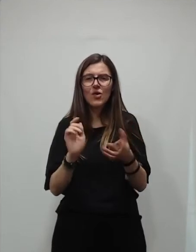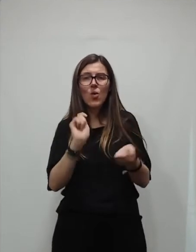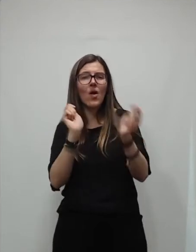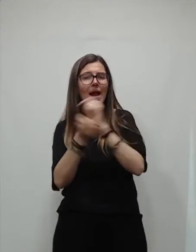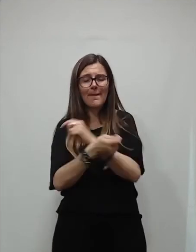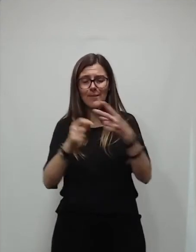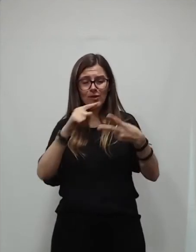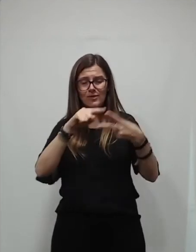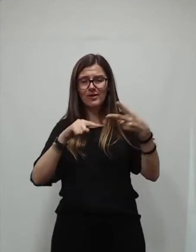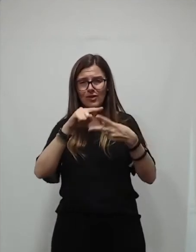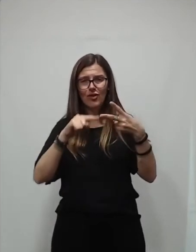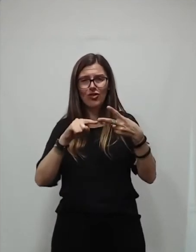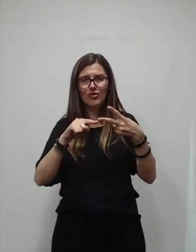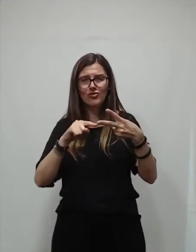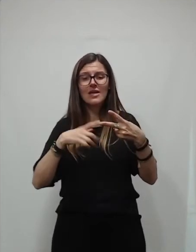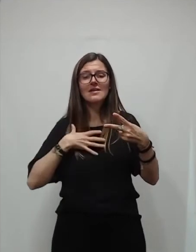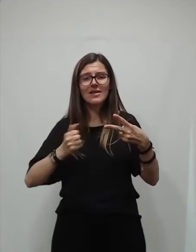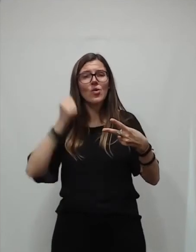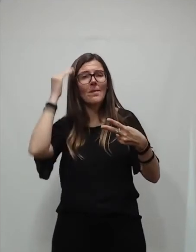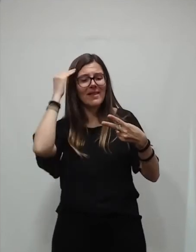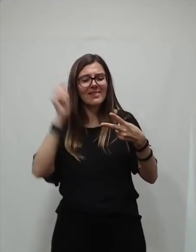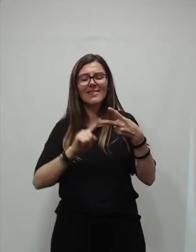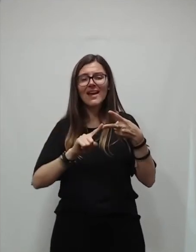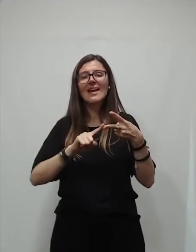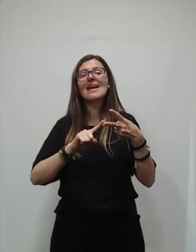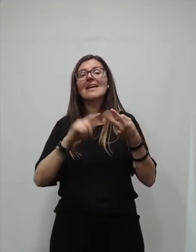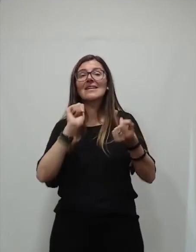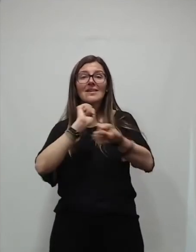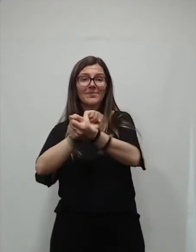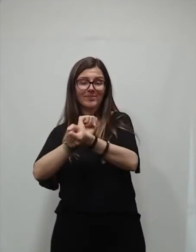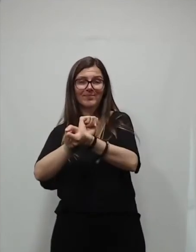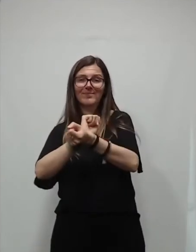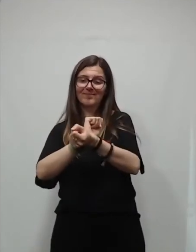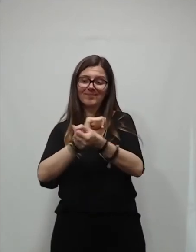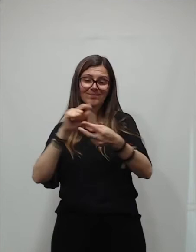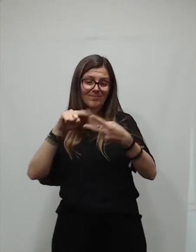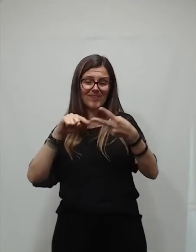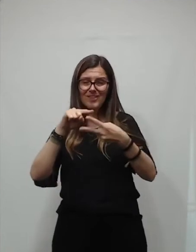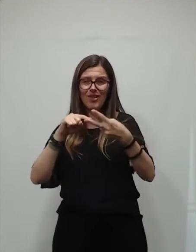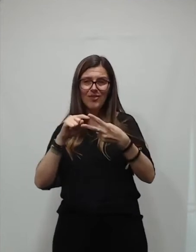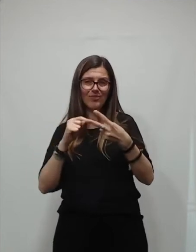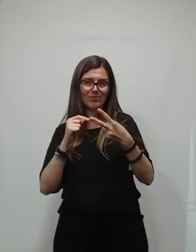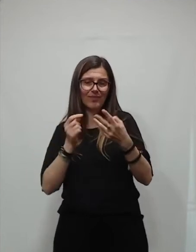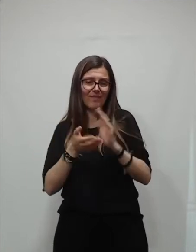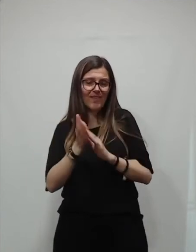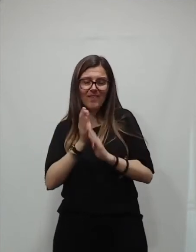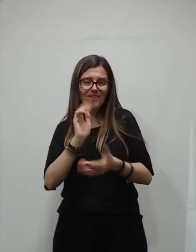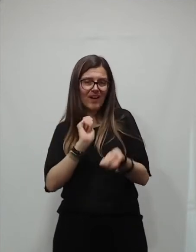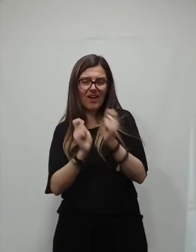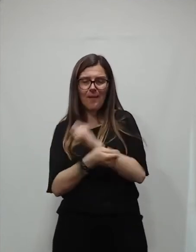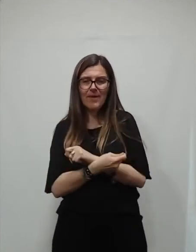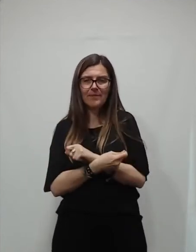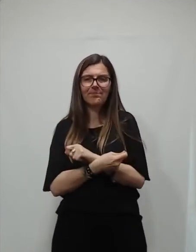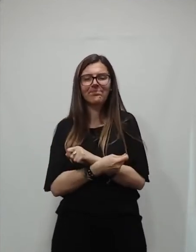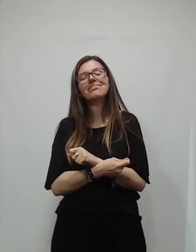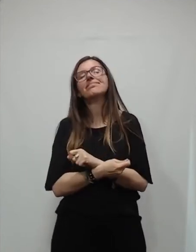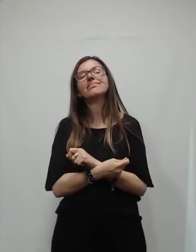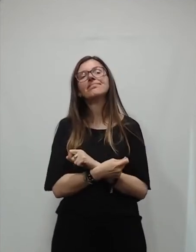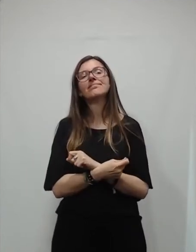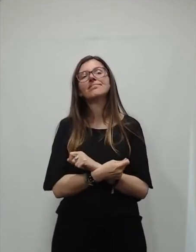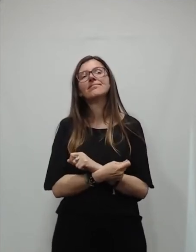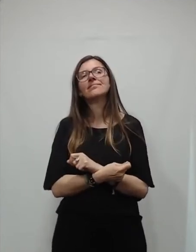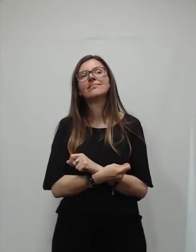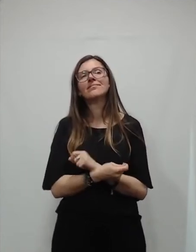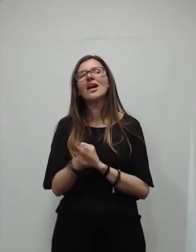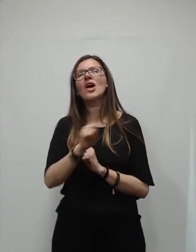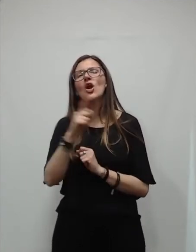penal, ¿no? Entonces, es muy importante saber que el nuevo Código de Proceso Penal, a pesar de que no se encuentra en el gran debate